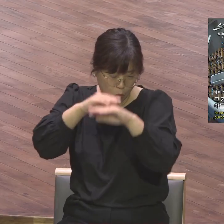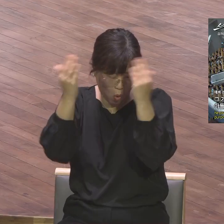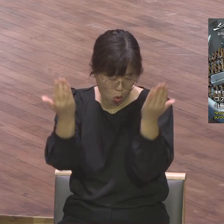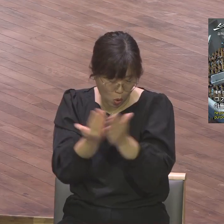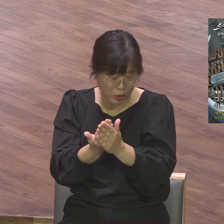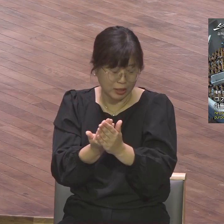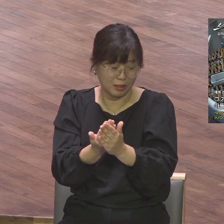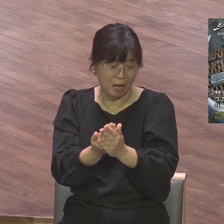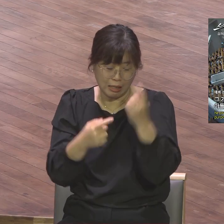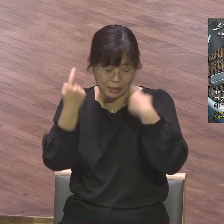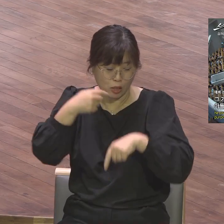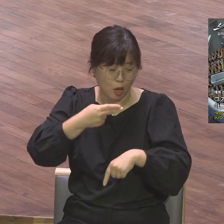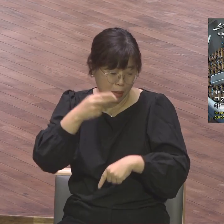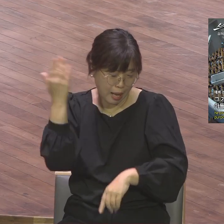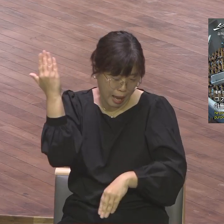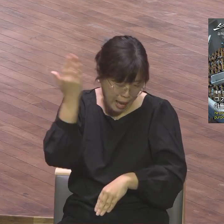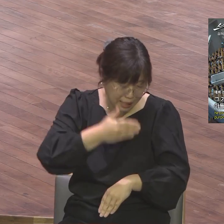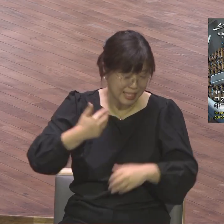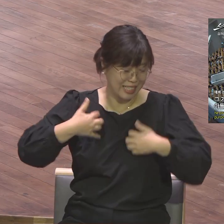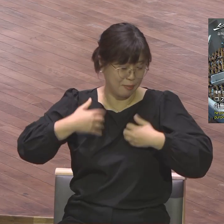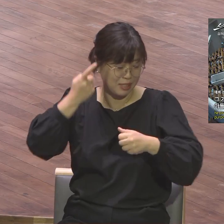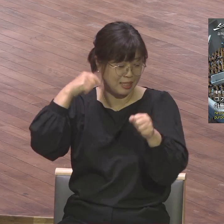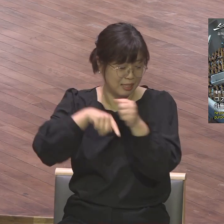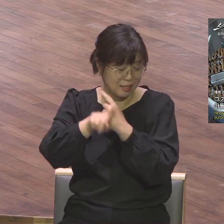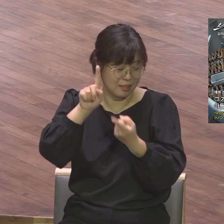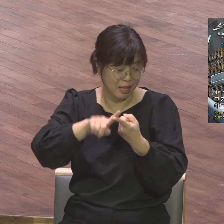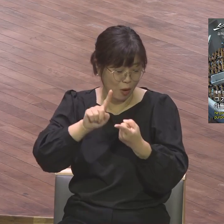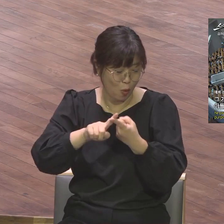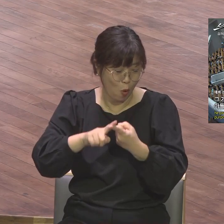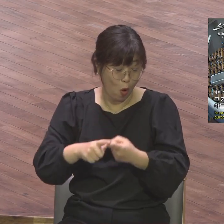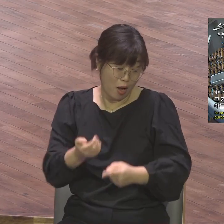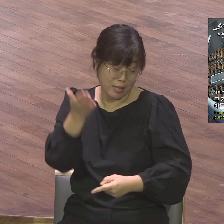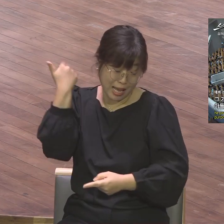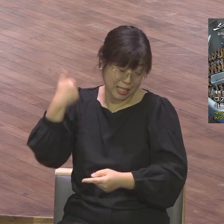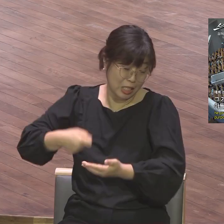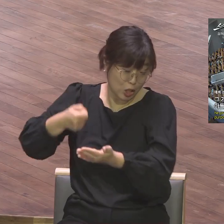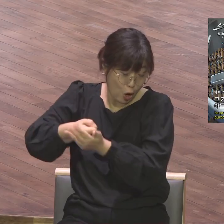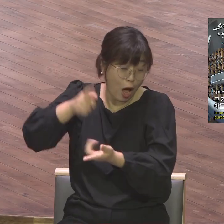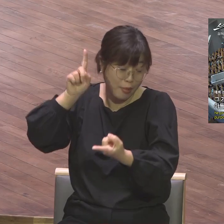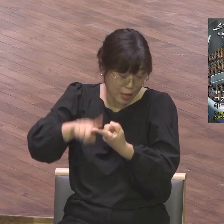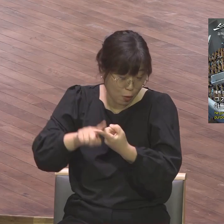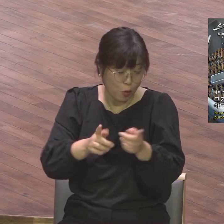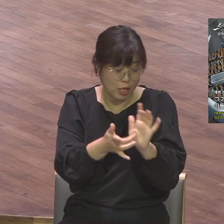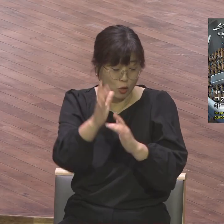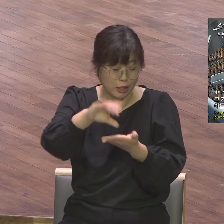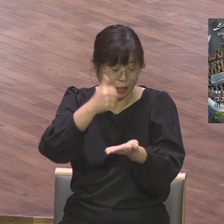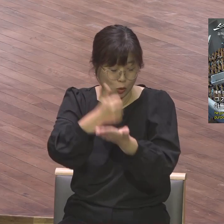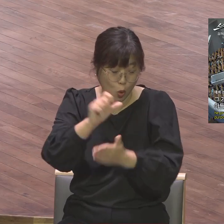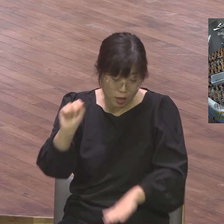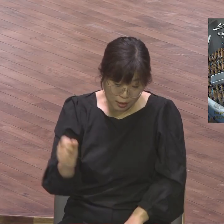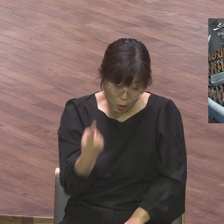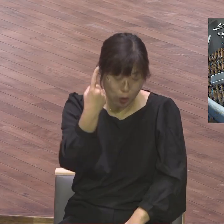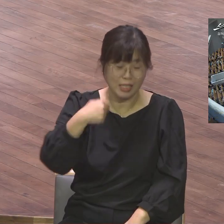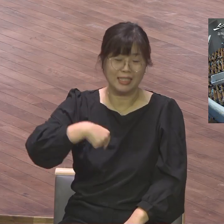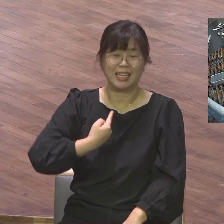뜻대로 우리를 예정하사 예수 그리스도로 말미암아 자기의 아들들이 되게 하셨으니.